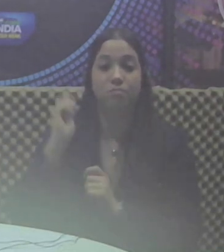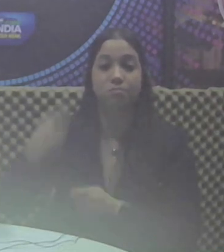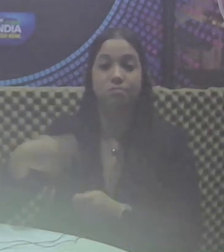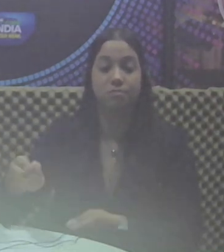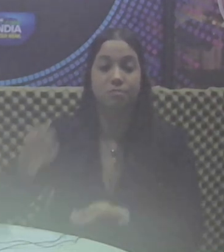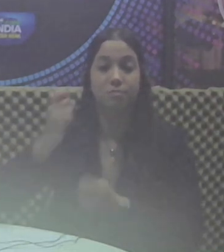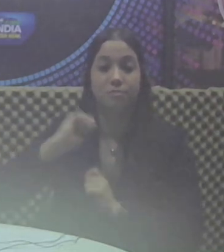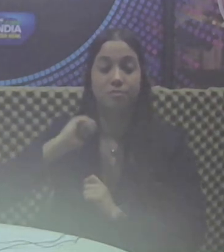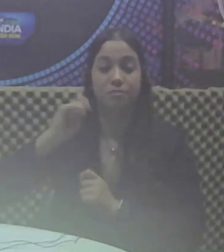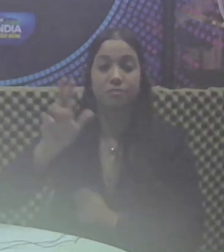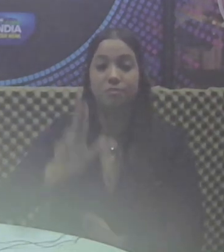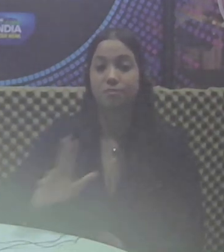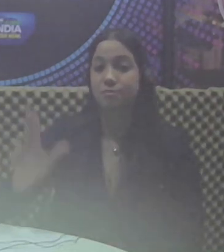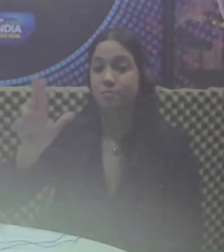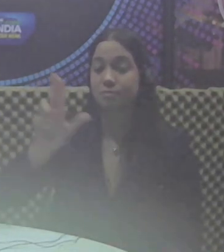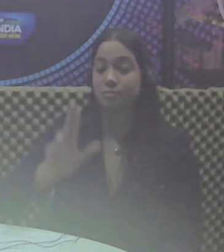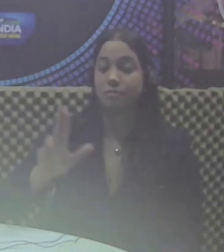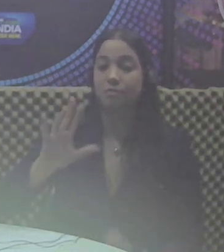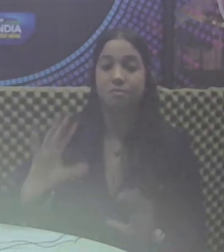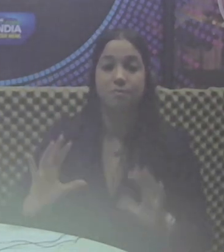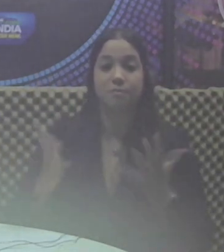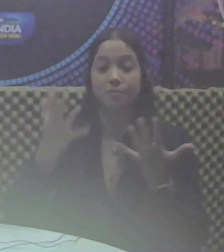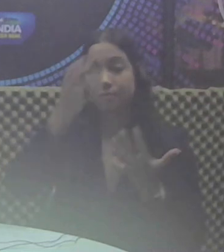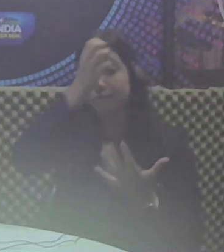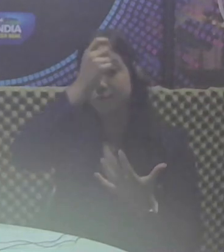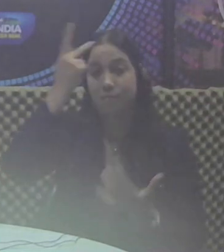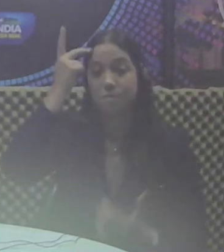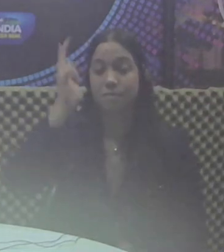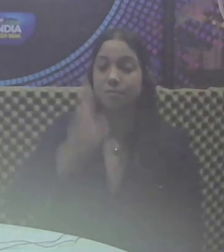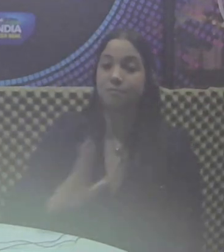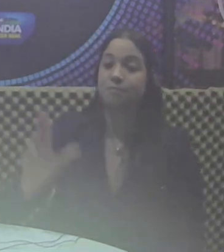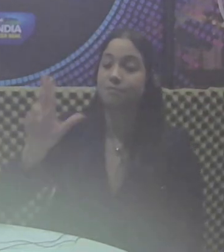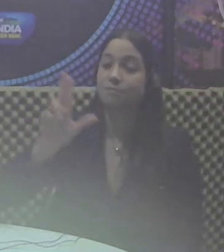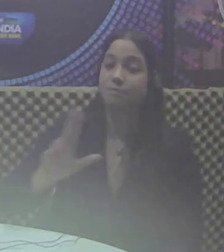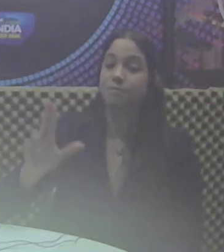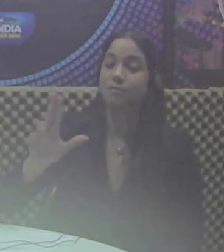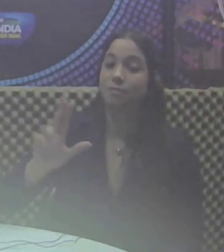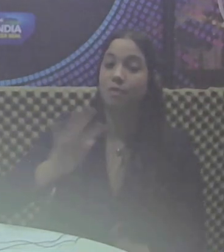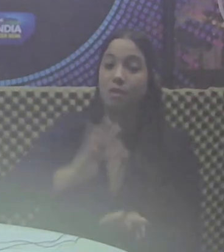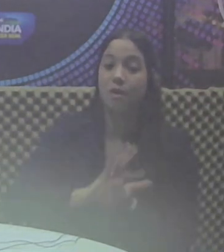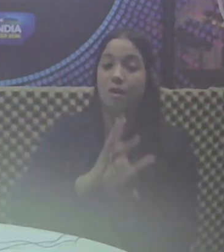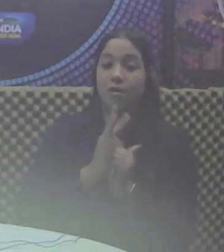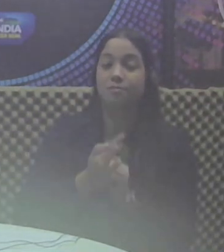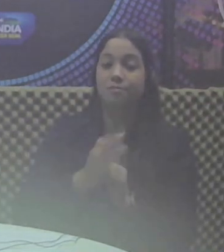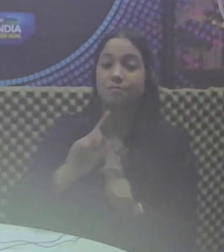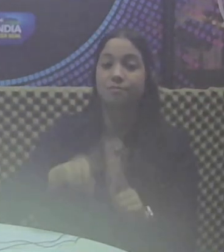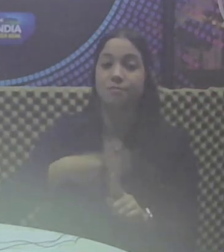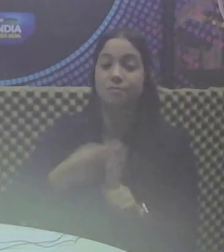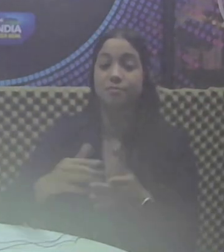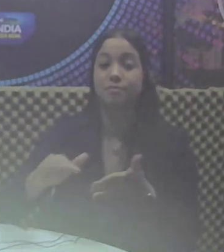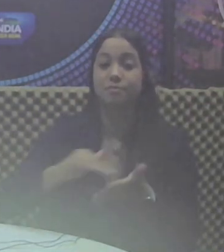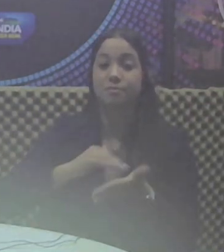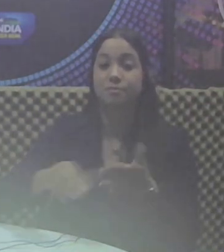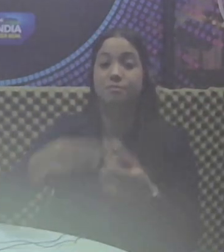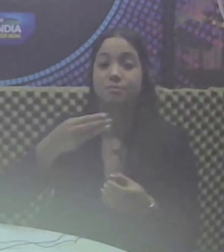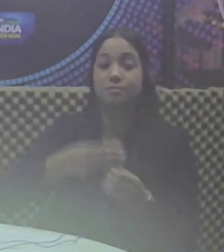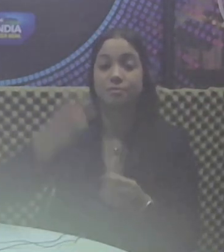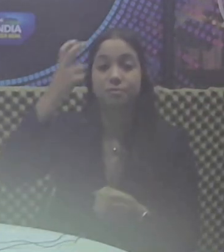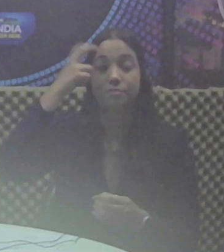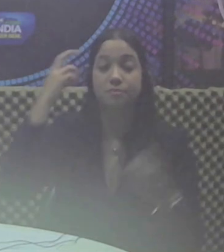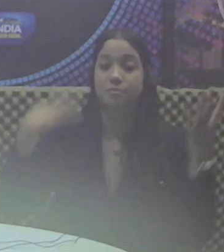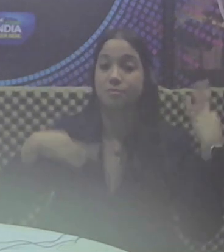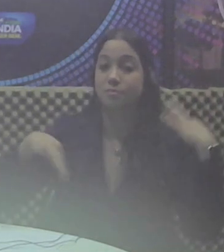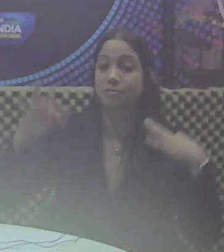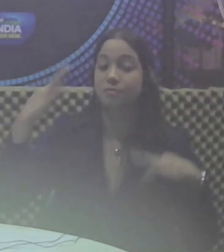esportiva de Uberlândia, promovido pela Prefeitura de Uberlândia, por meio da FUTEL e da Secretaria Municipal de Cultura e